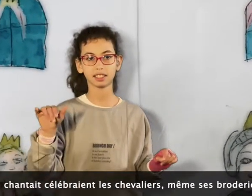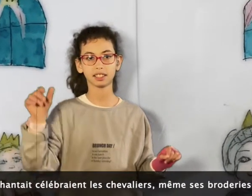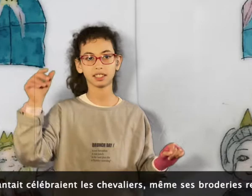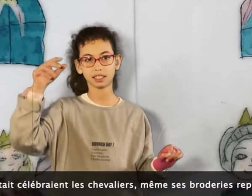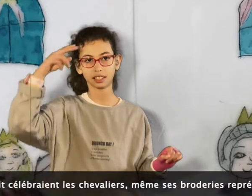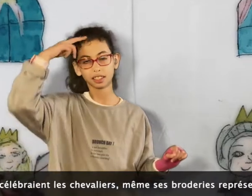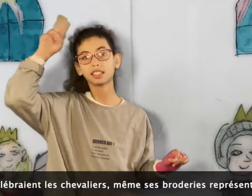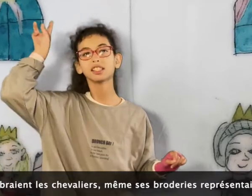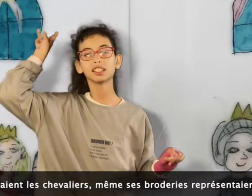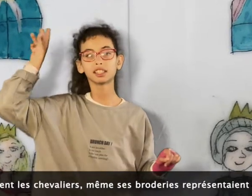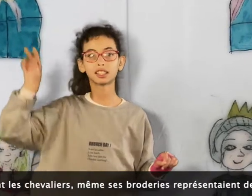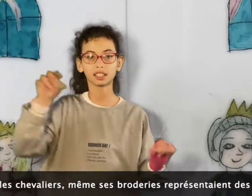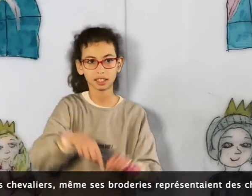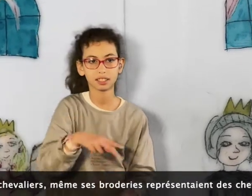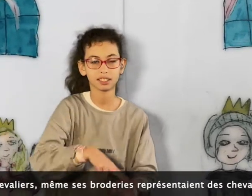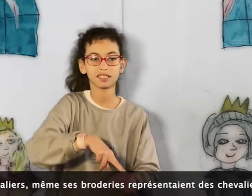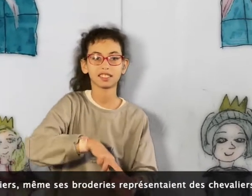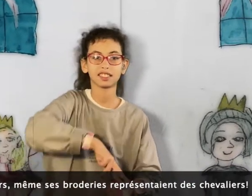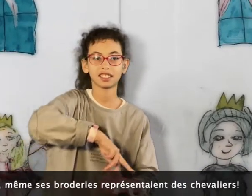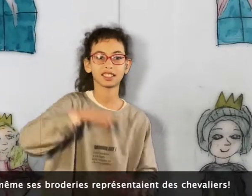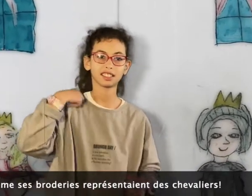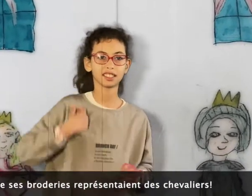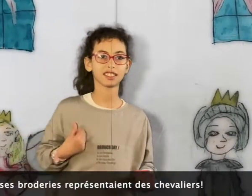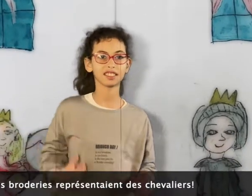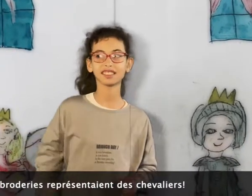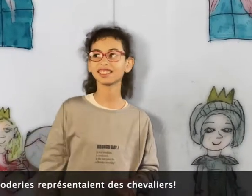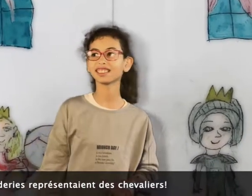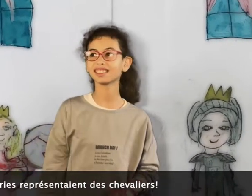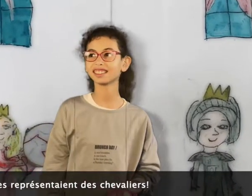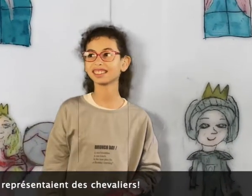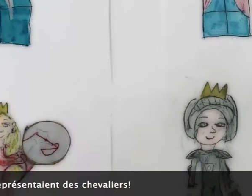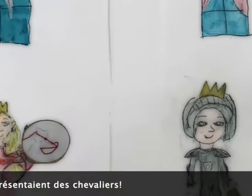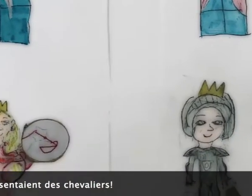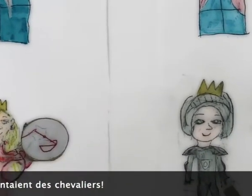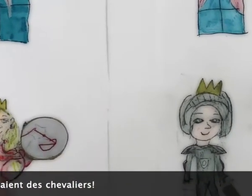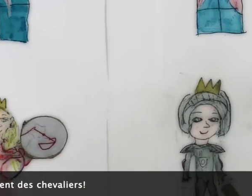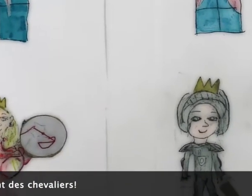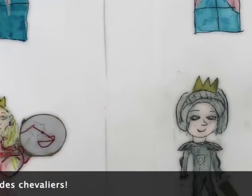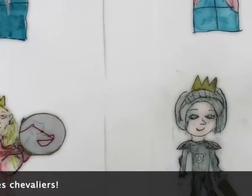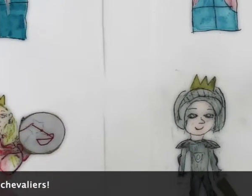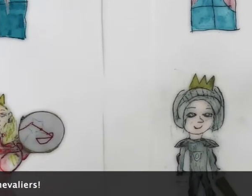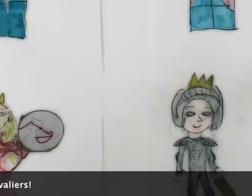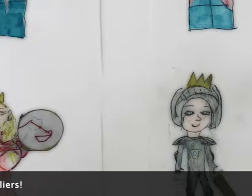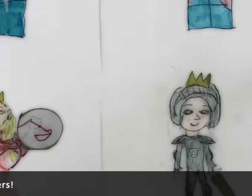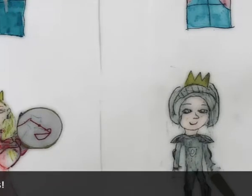chevaliers, même ses broderies représentaient les chevaliers.